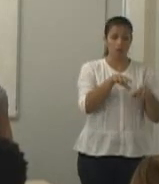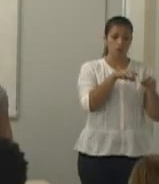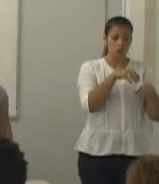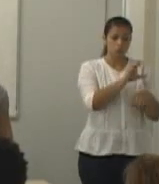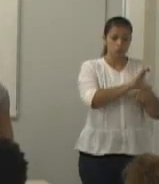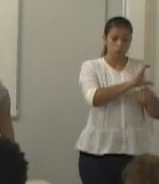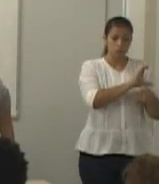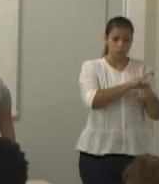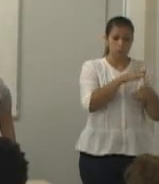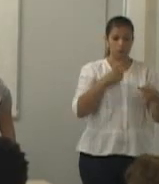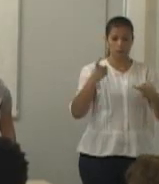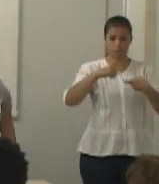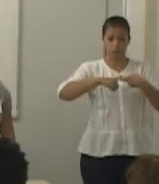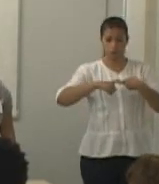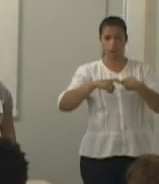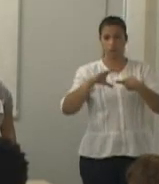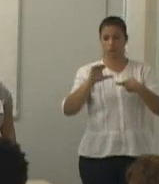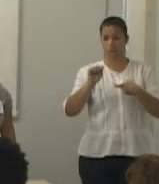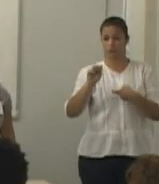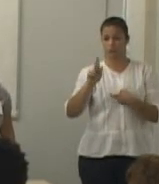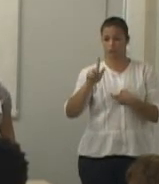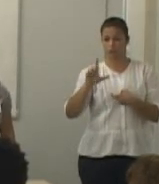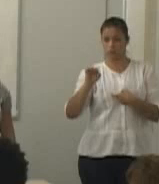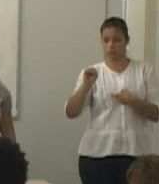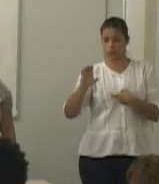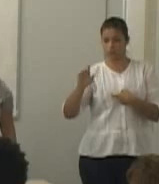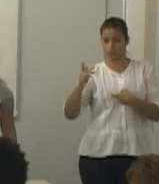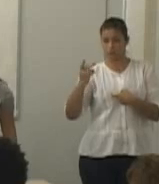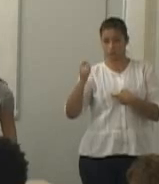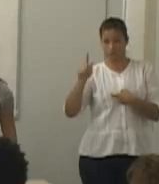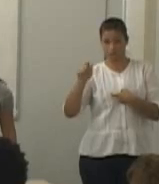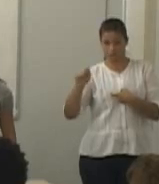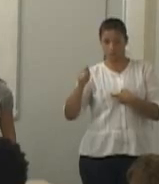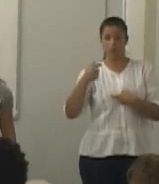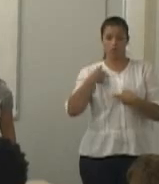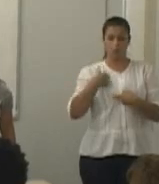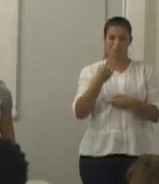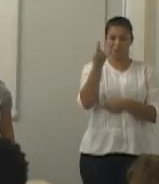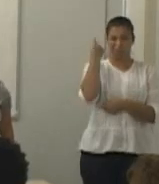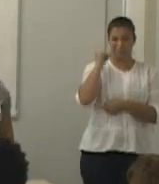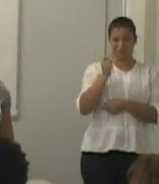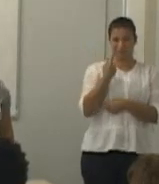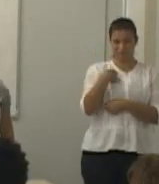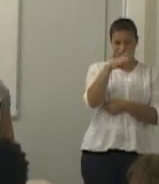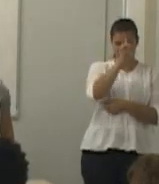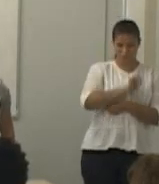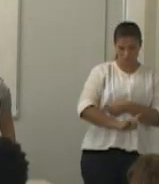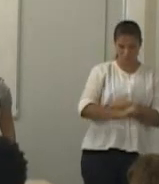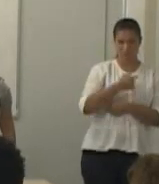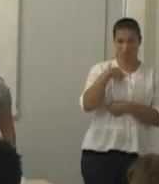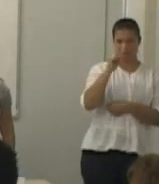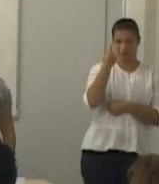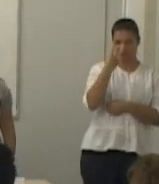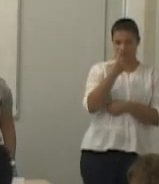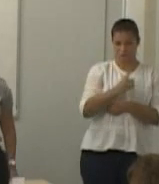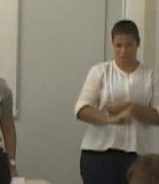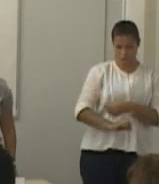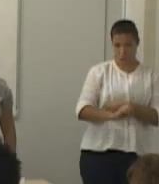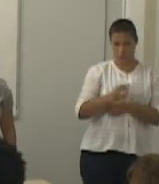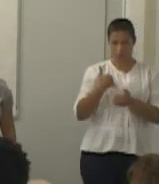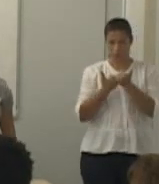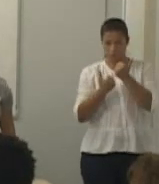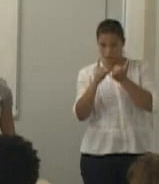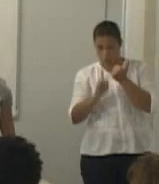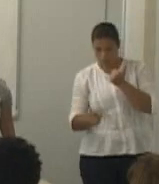Carlos Chagas Filho na época da criação do curso eu a diretora e não mais a vice-diretora e